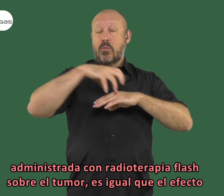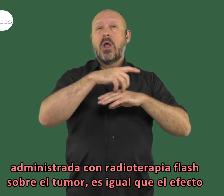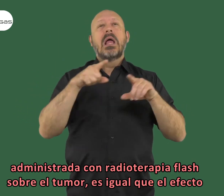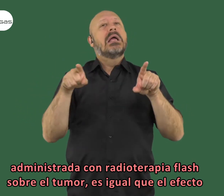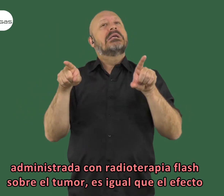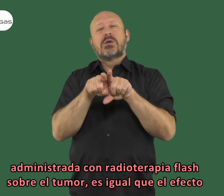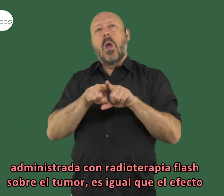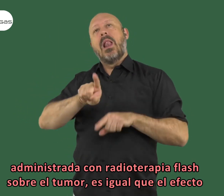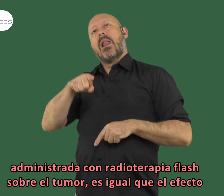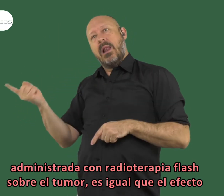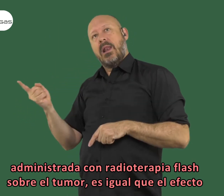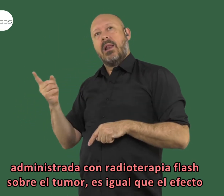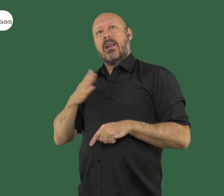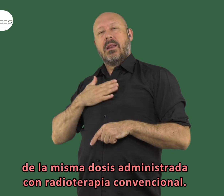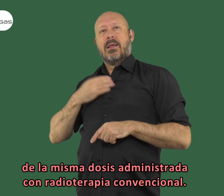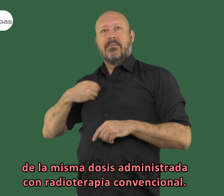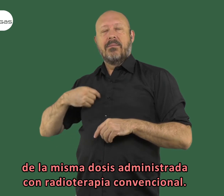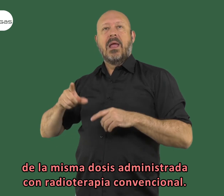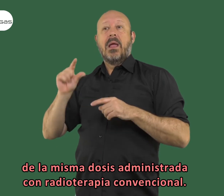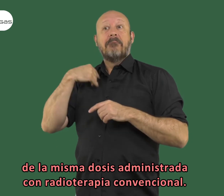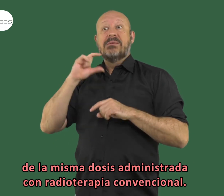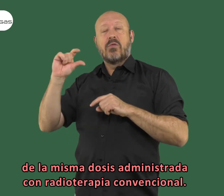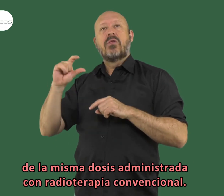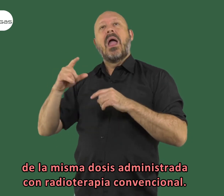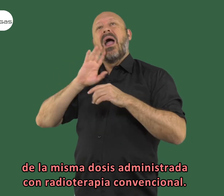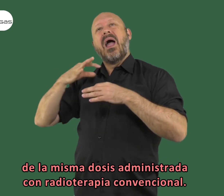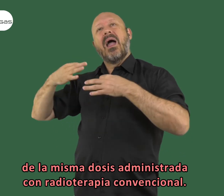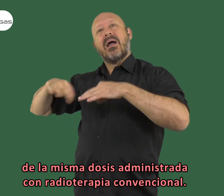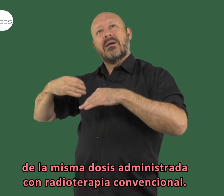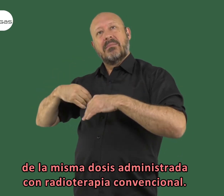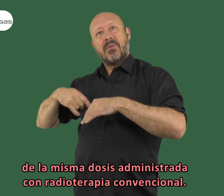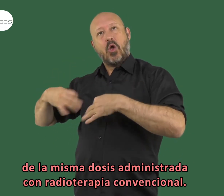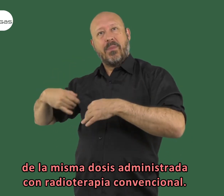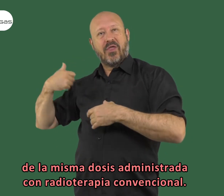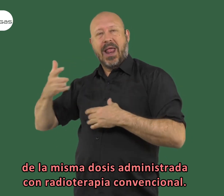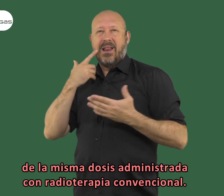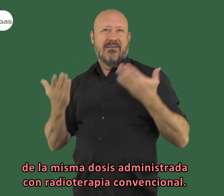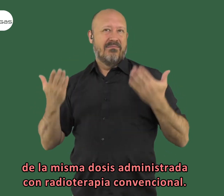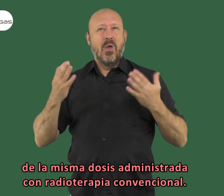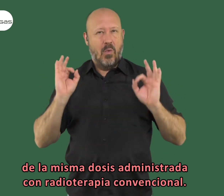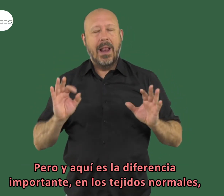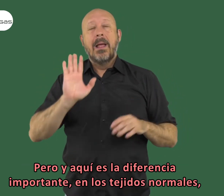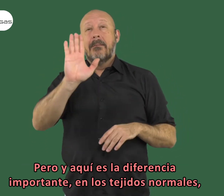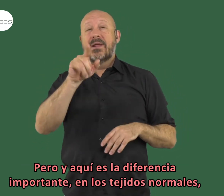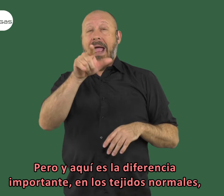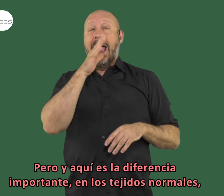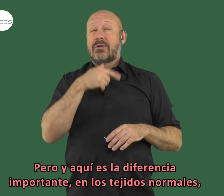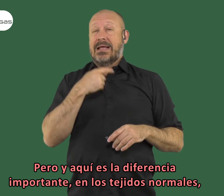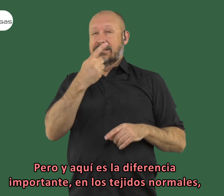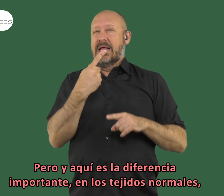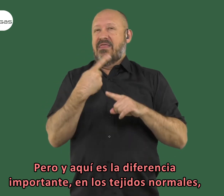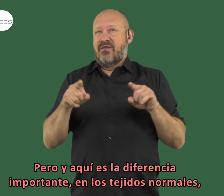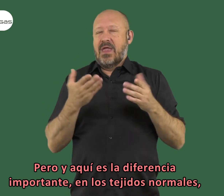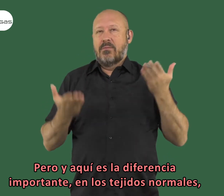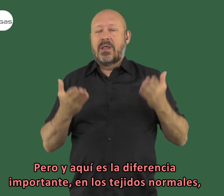el tumor es igual que el efecto de la misma dosis administrada con radioterapia convencional. Pero, y aquí